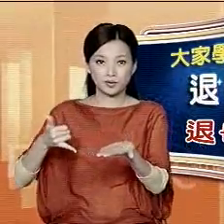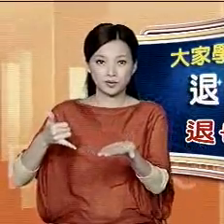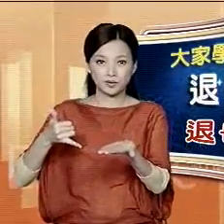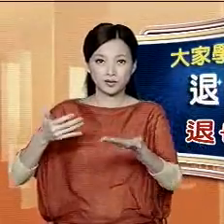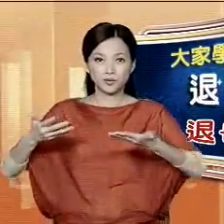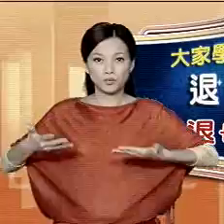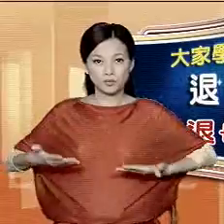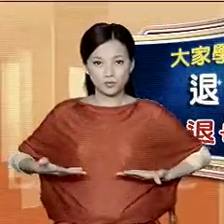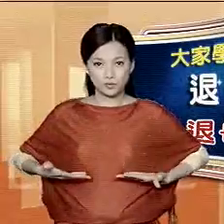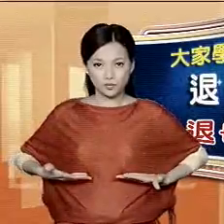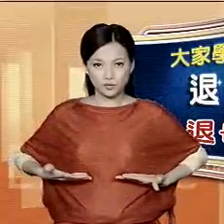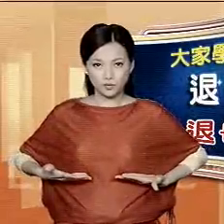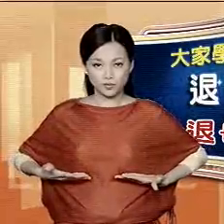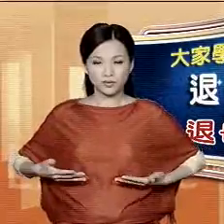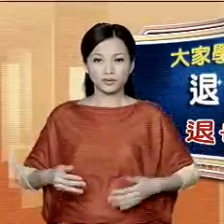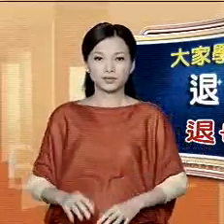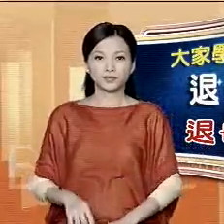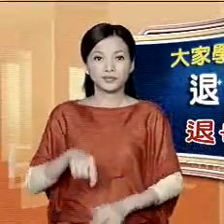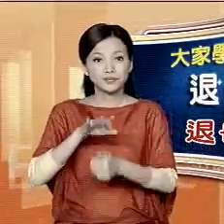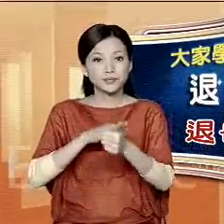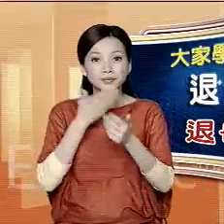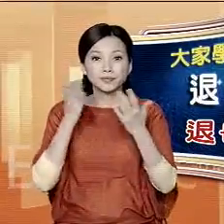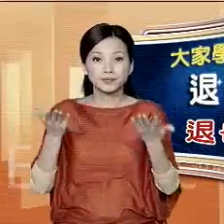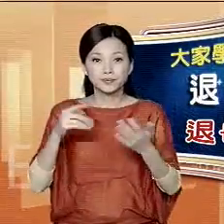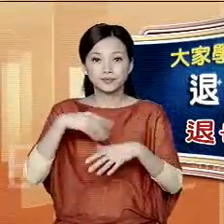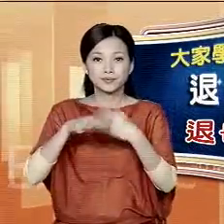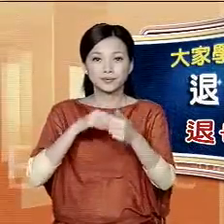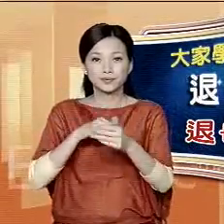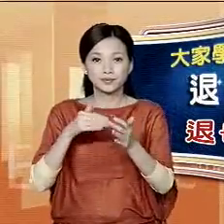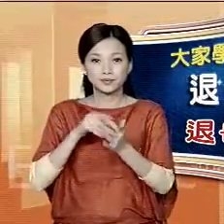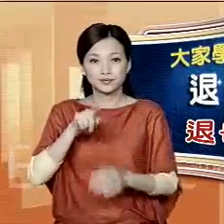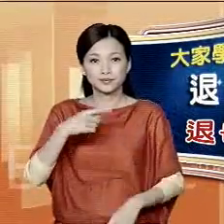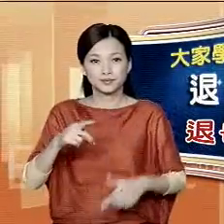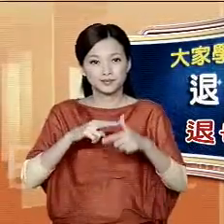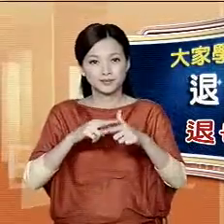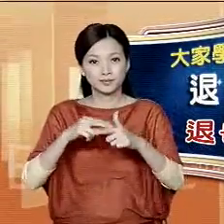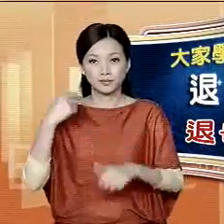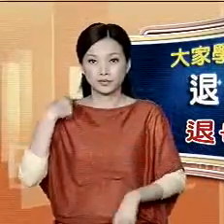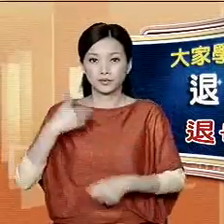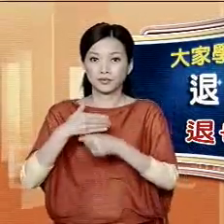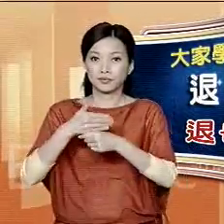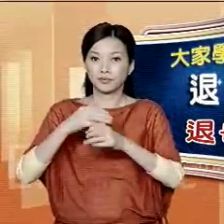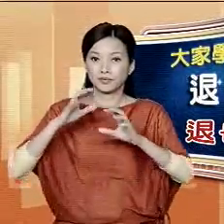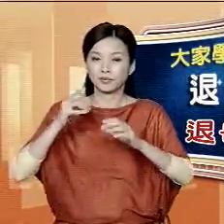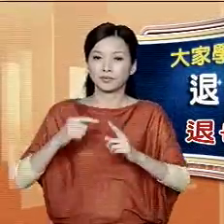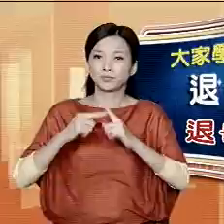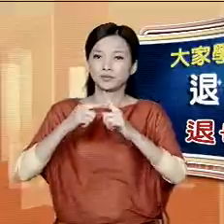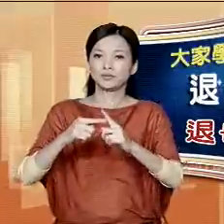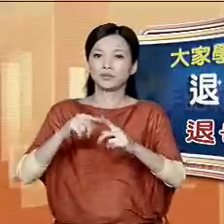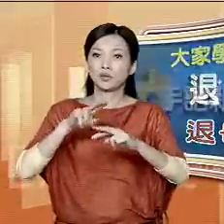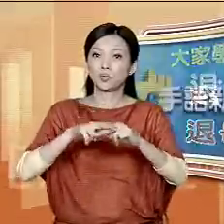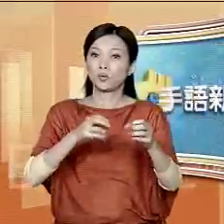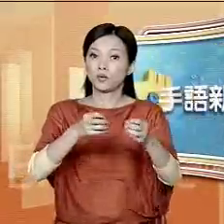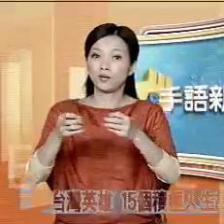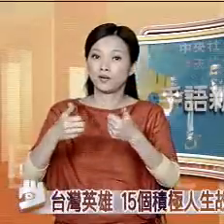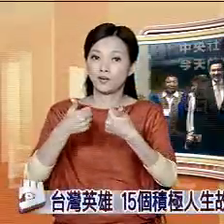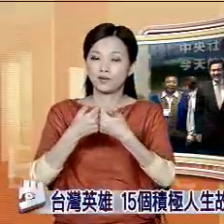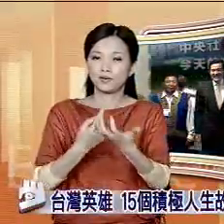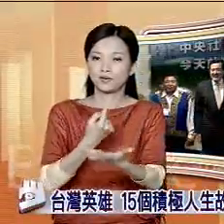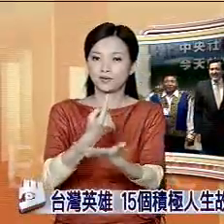退休，这样您学会了吗？学完了手语，接着来看昨天马英九总统参加了一场今